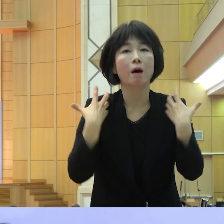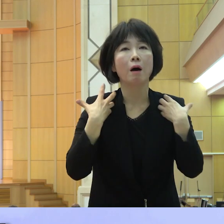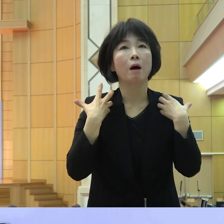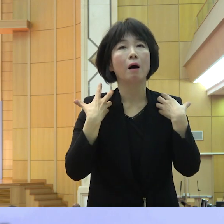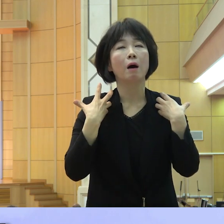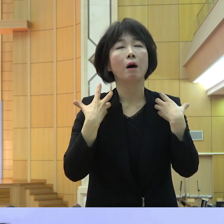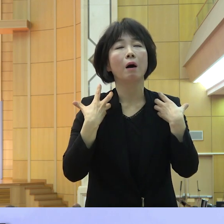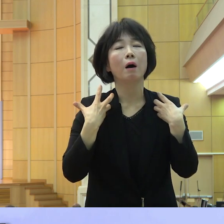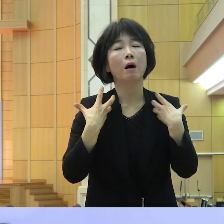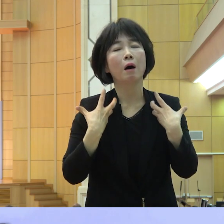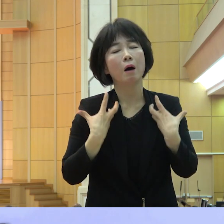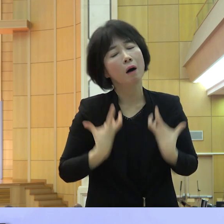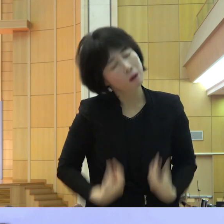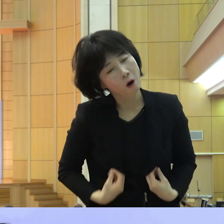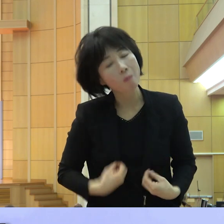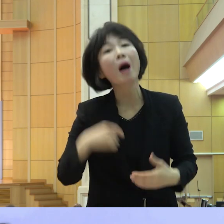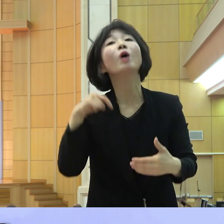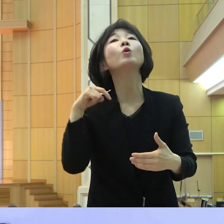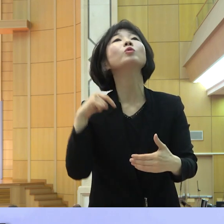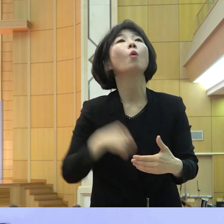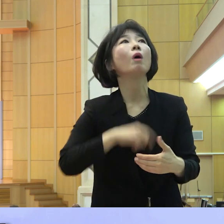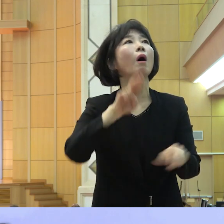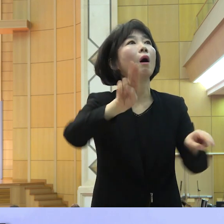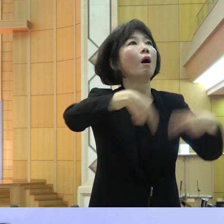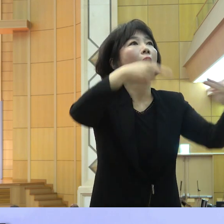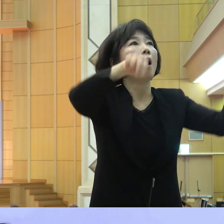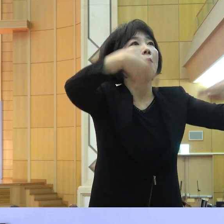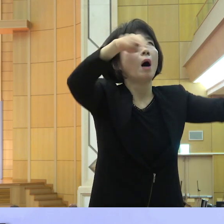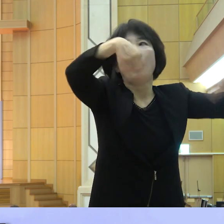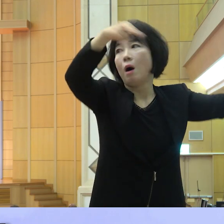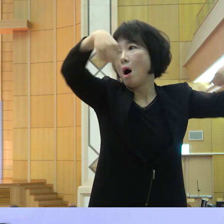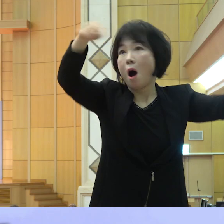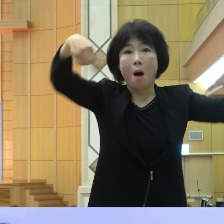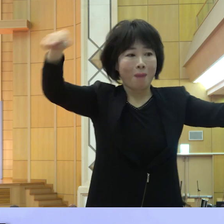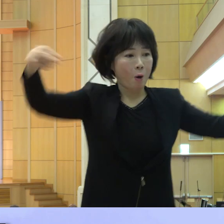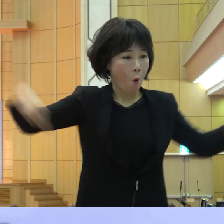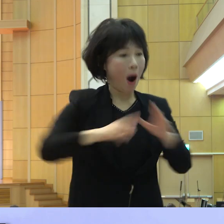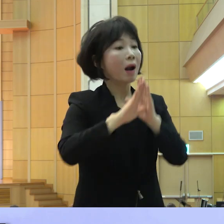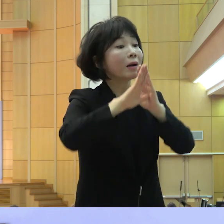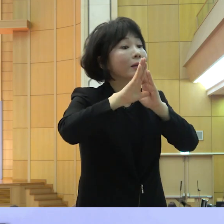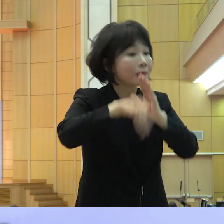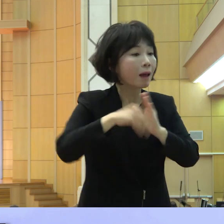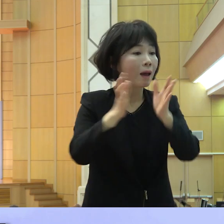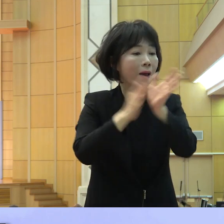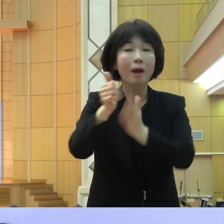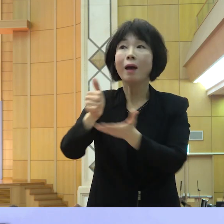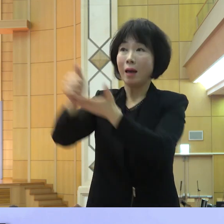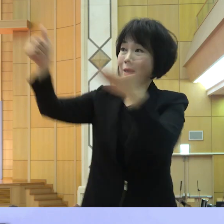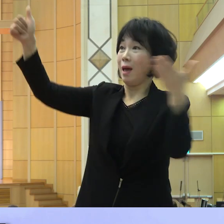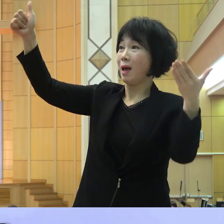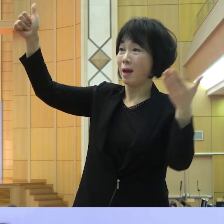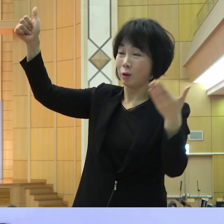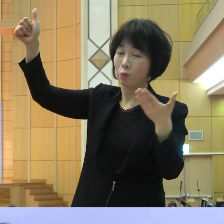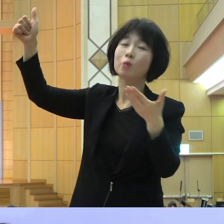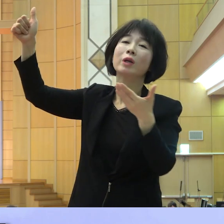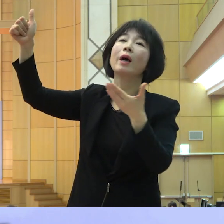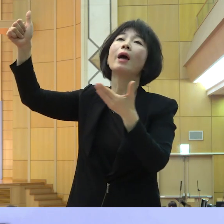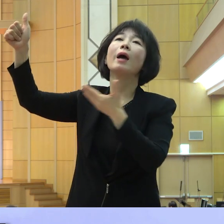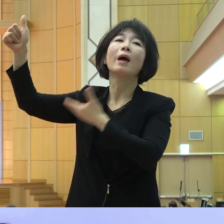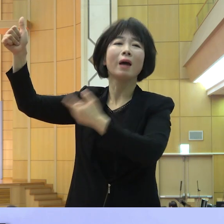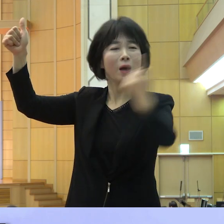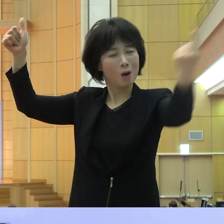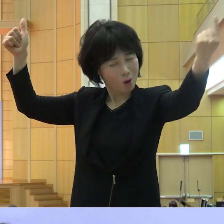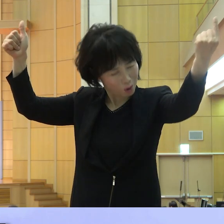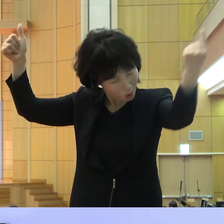쓰셨네, 절망 속에 방황할 때